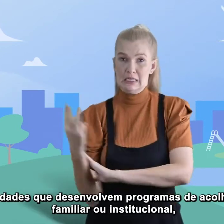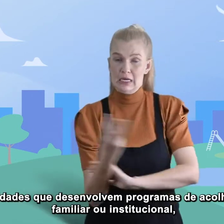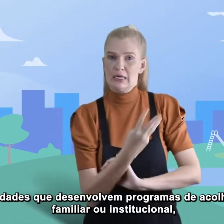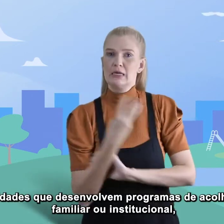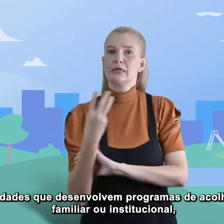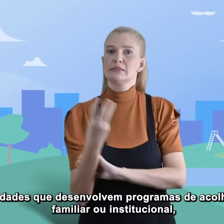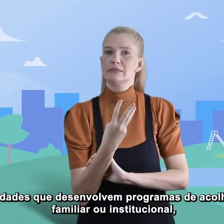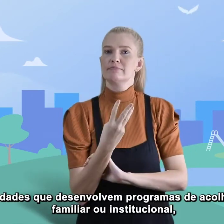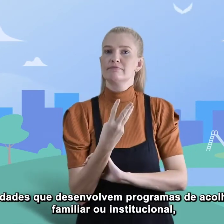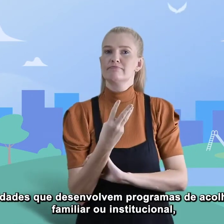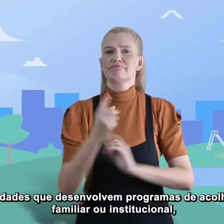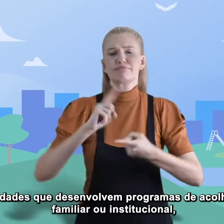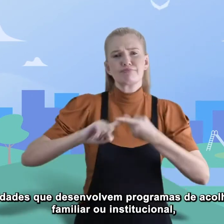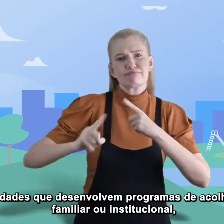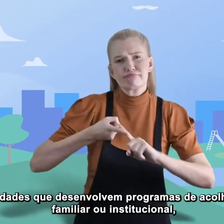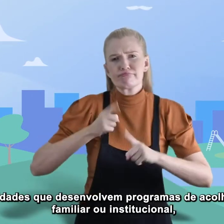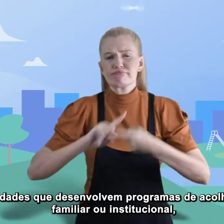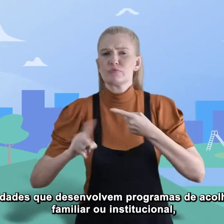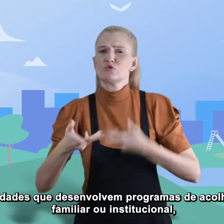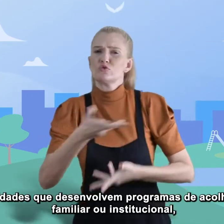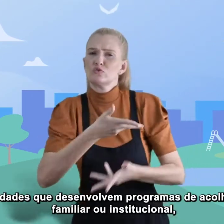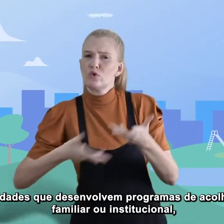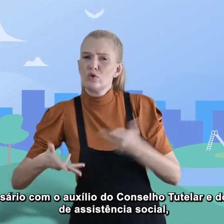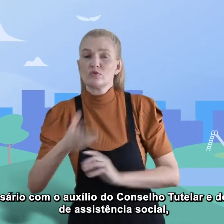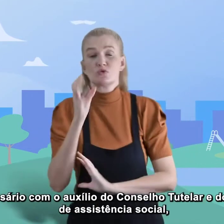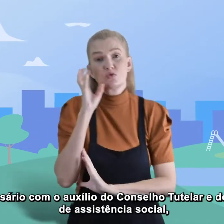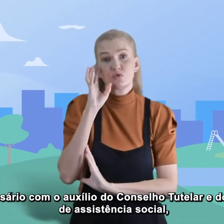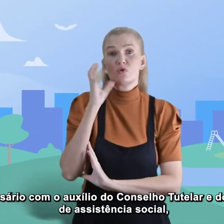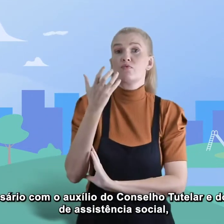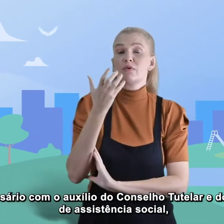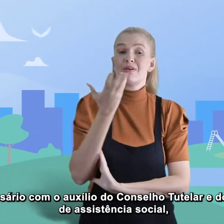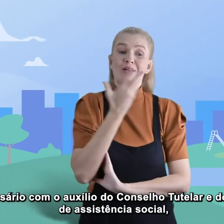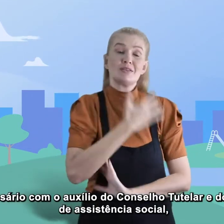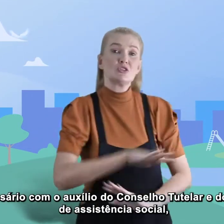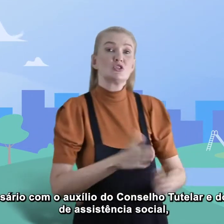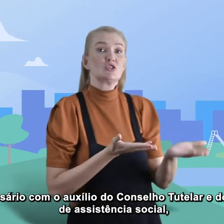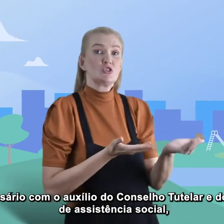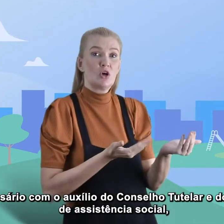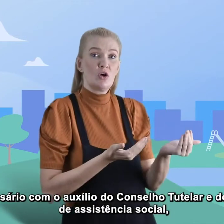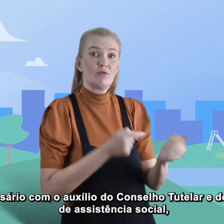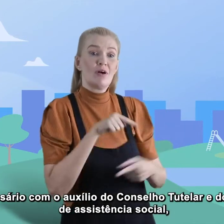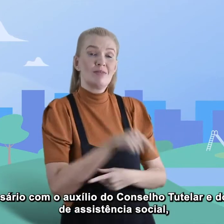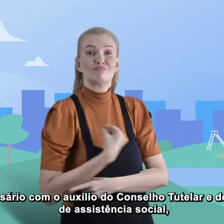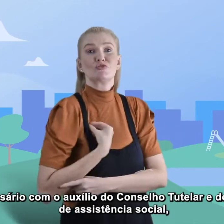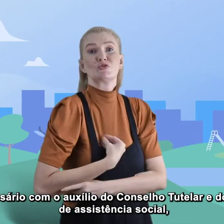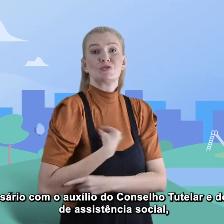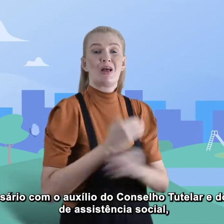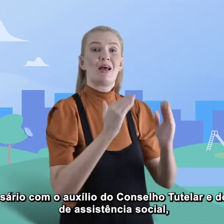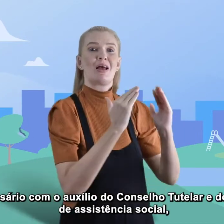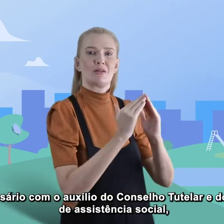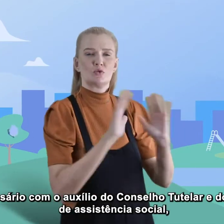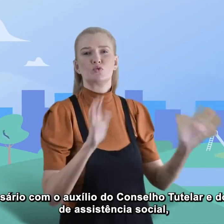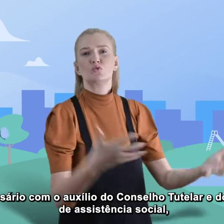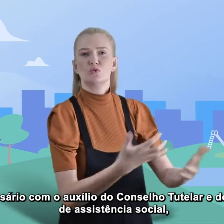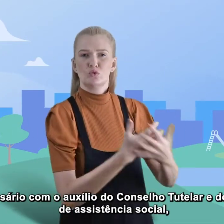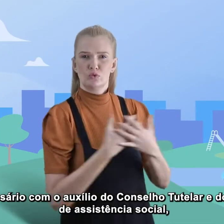acolhimento familiar ou institucional, se necessário com auxílio do Conselho Tutelar e dos órgãos de